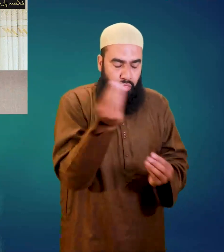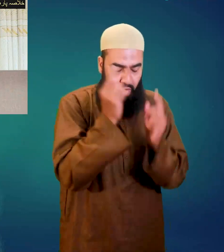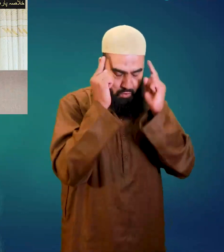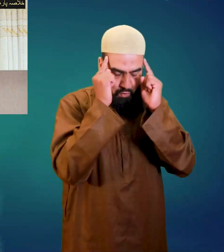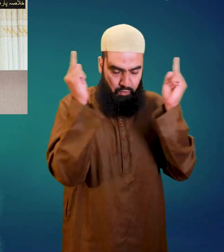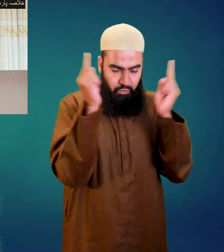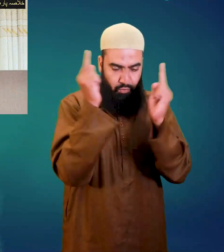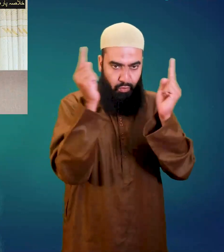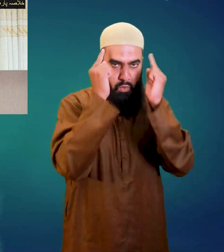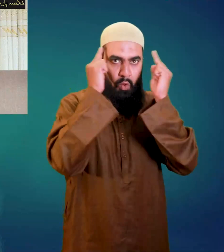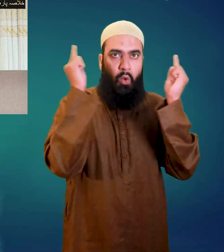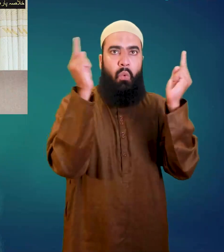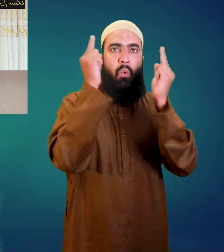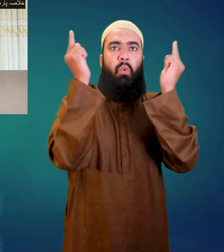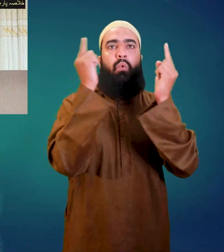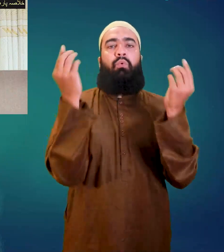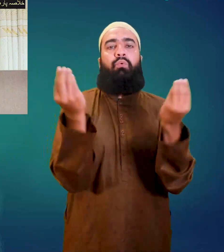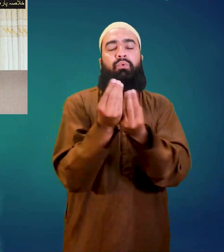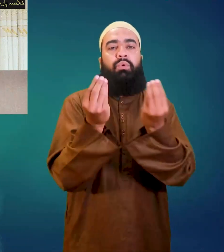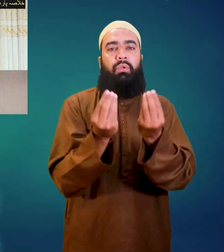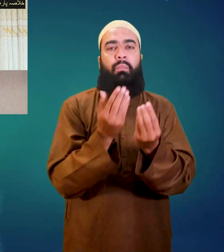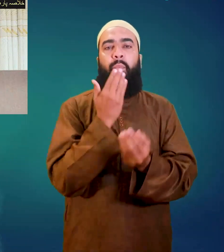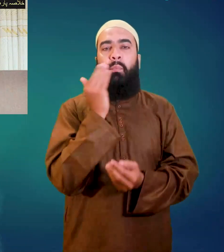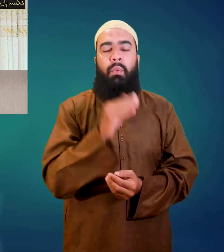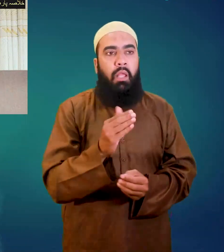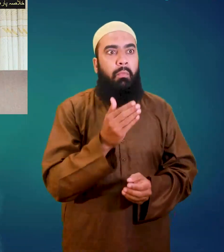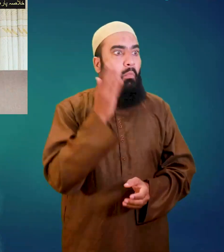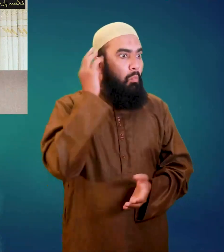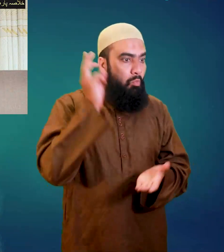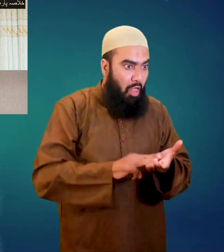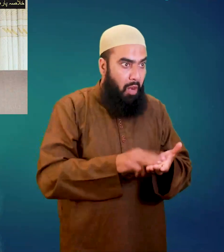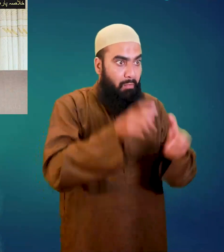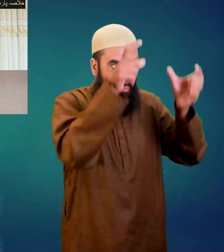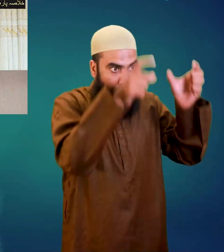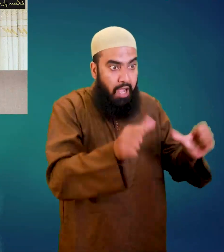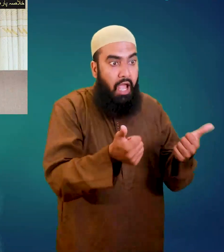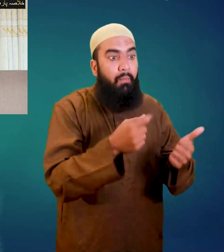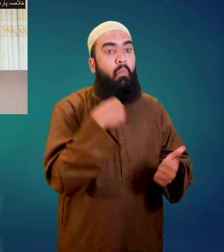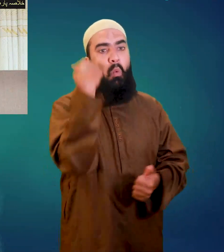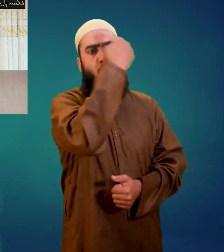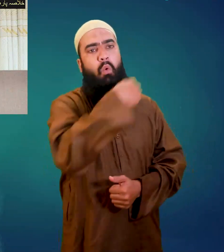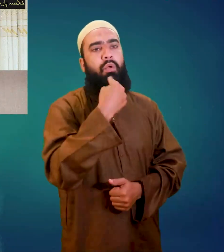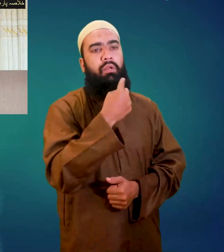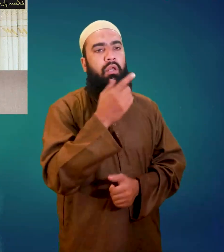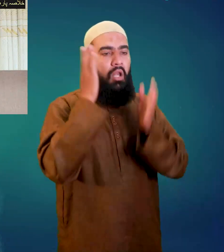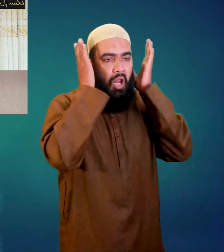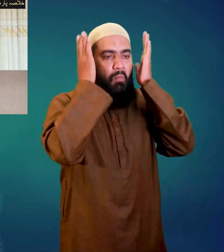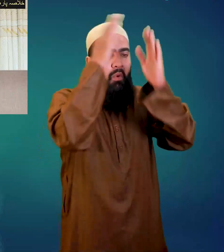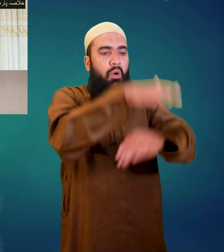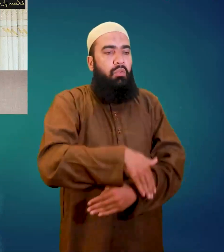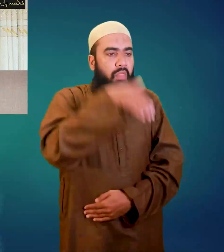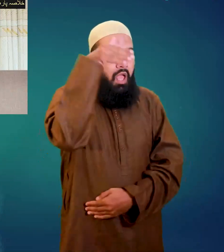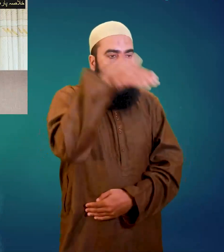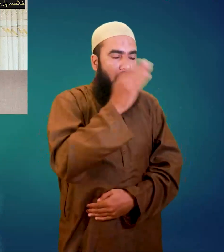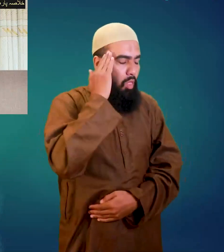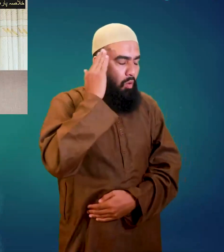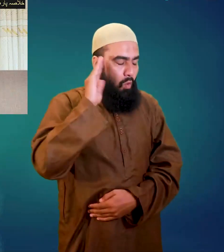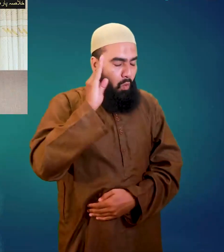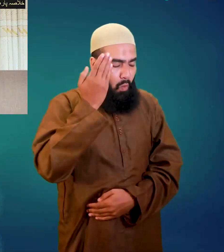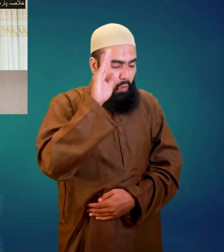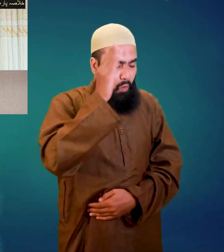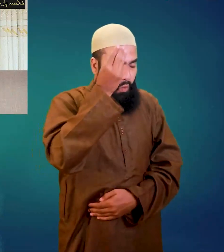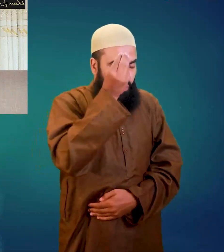ایمان جو فلاح والے ہیں، اس فلاح کے لفظ کو یعنی اہل ایمان فلاح پا جائیں گے جن میں